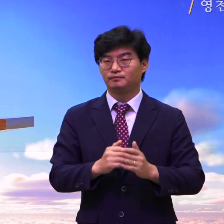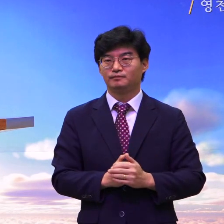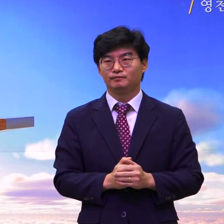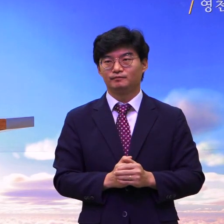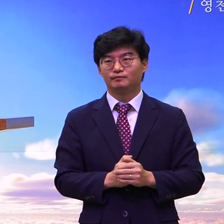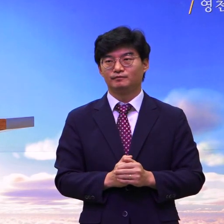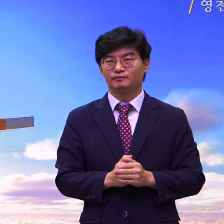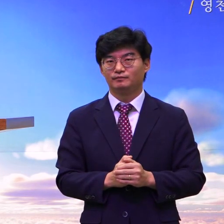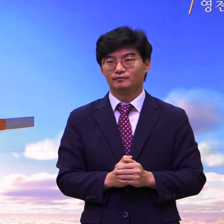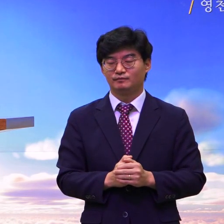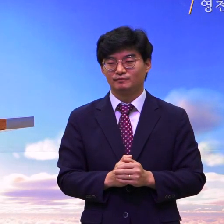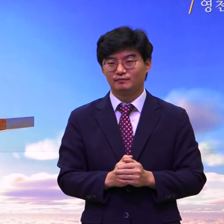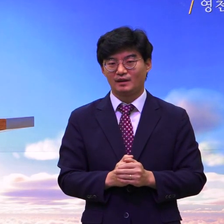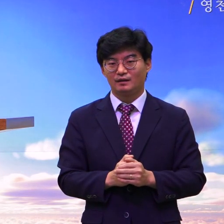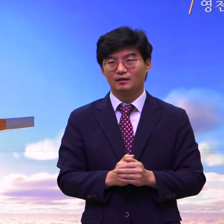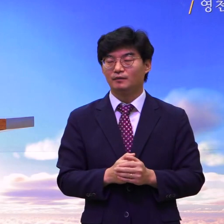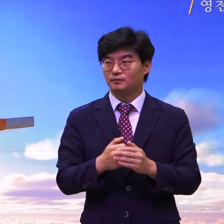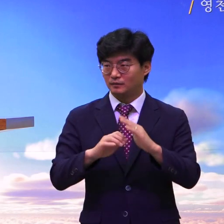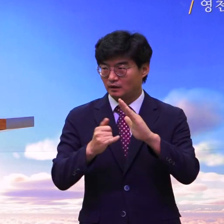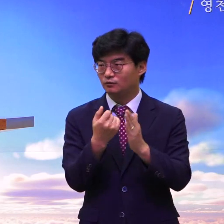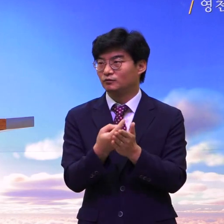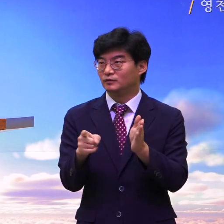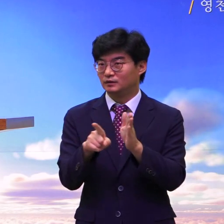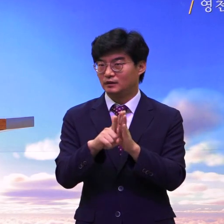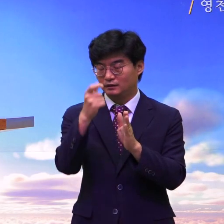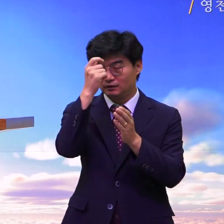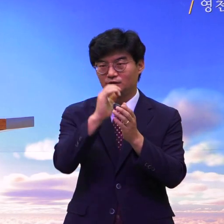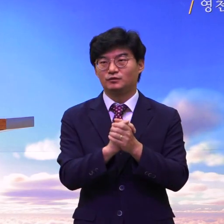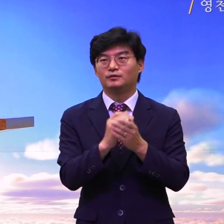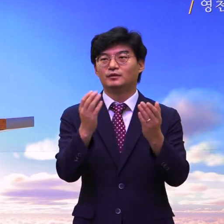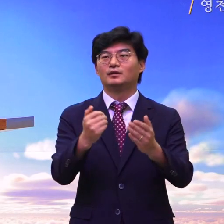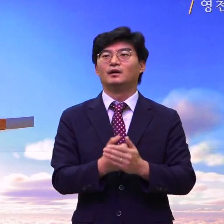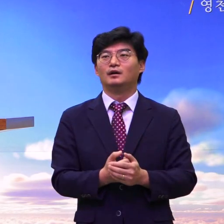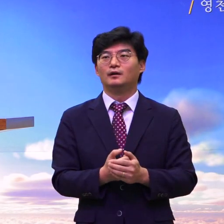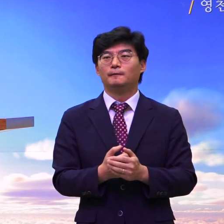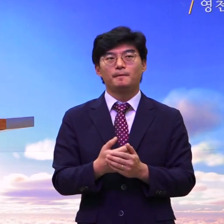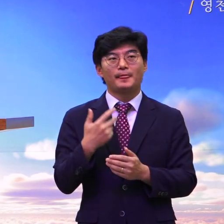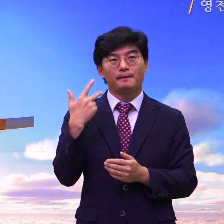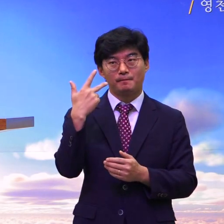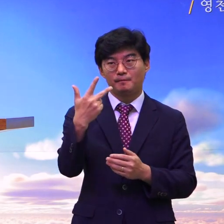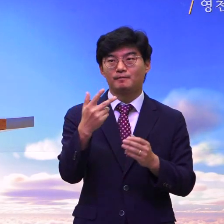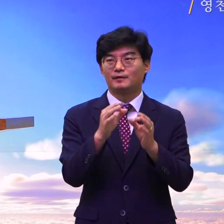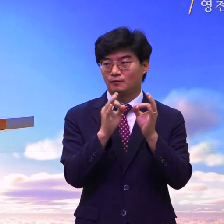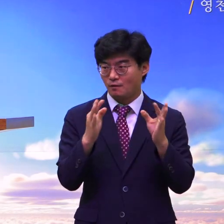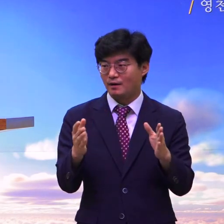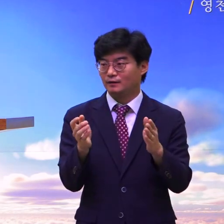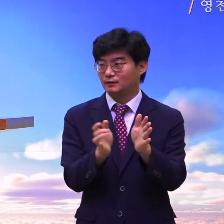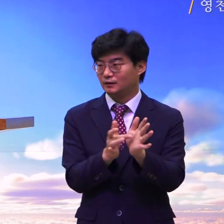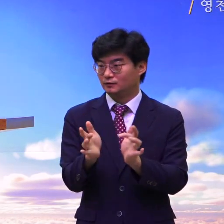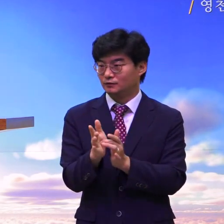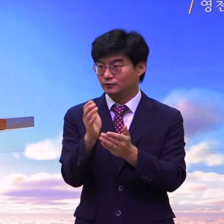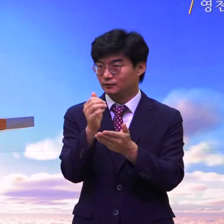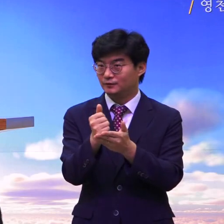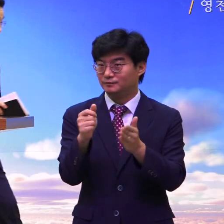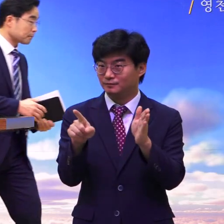이 가정 위해서, 유가족을 위해서 기도해 주시기를 바랍니다. 한 주간도 예수님과 동행하시면서 승리하시기를